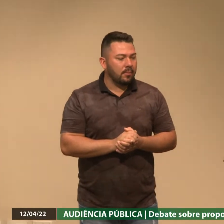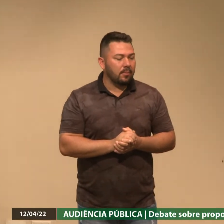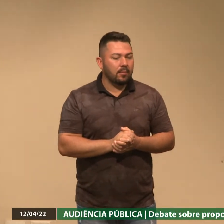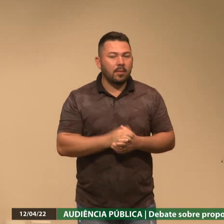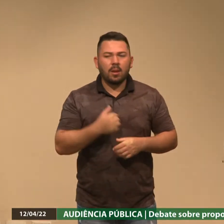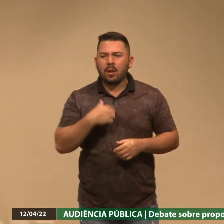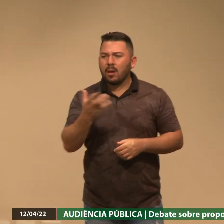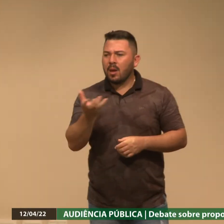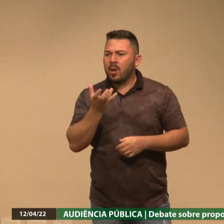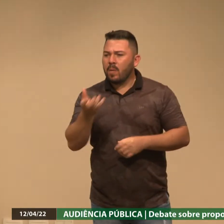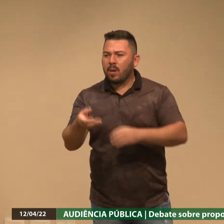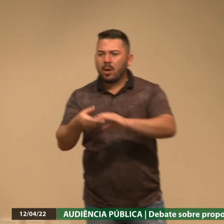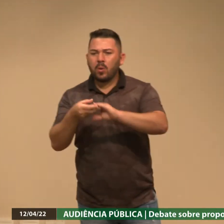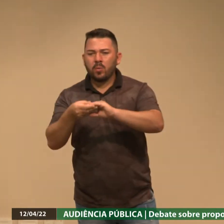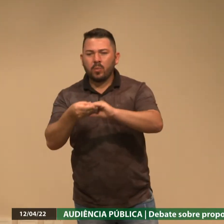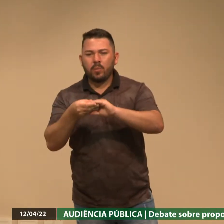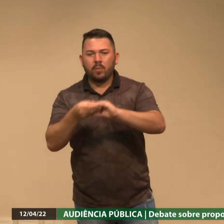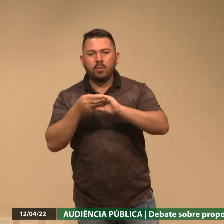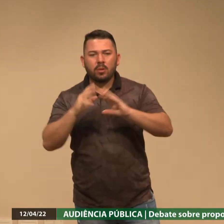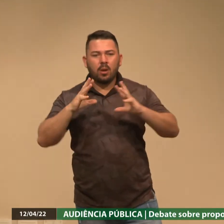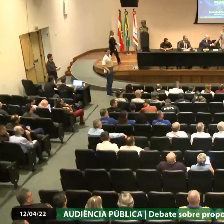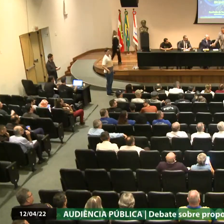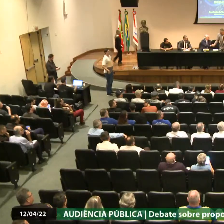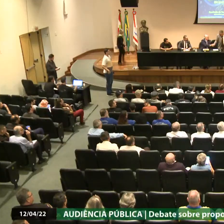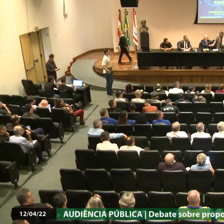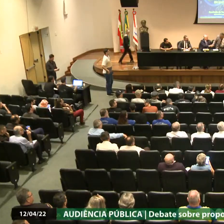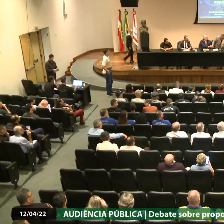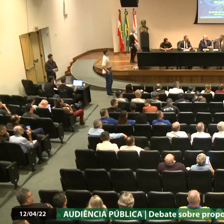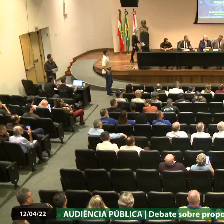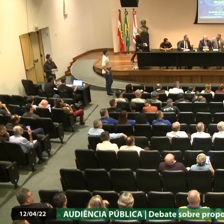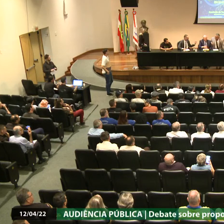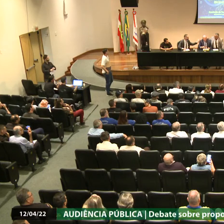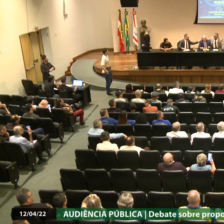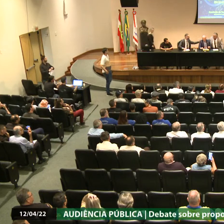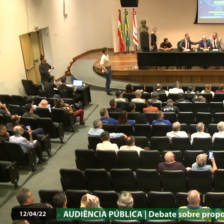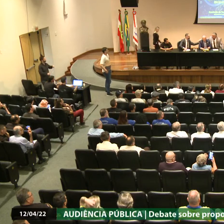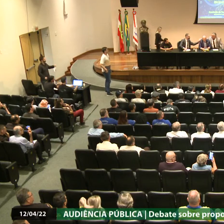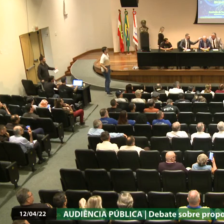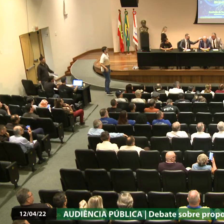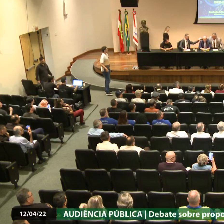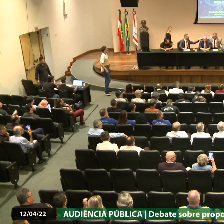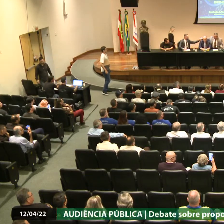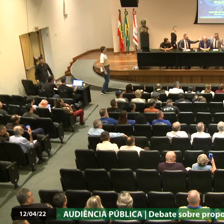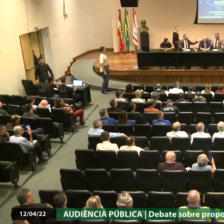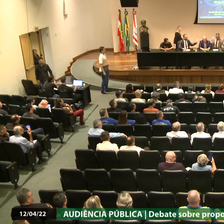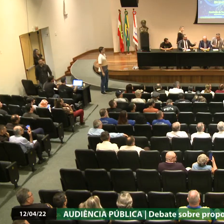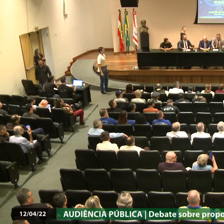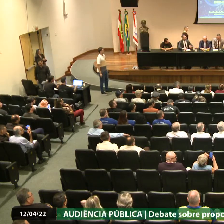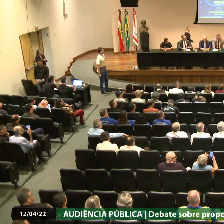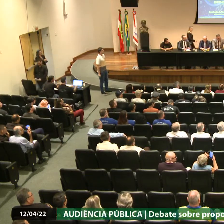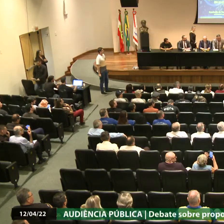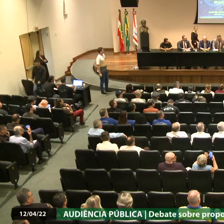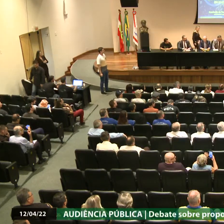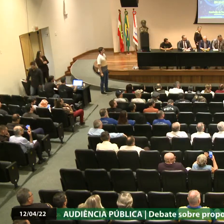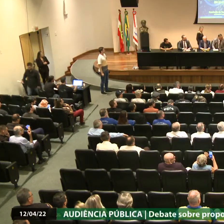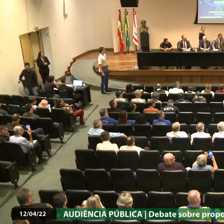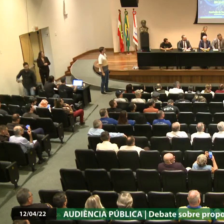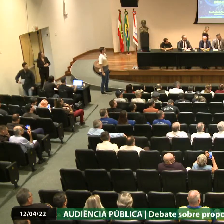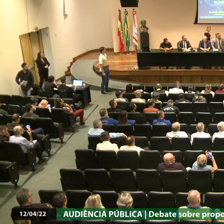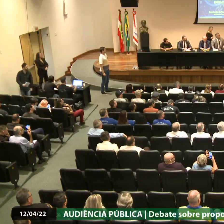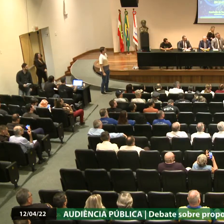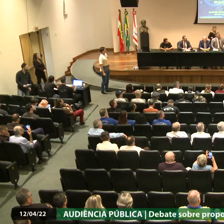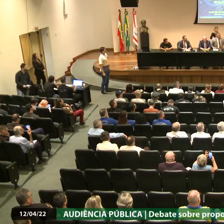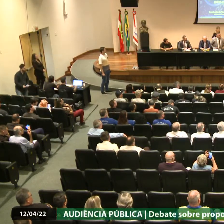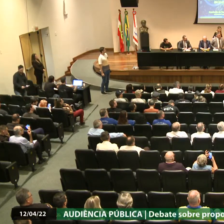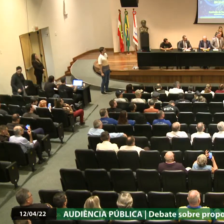eu quero cumprimentá-los todas as horas todos os senhores complementar essa essa mesa